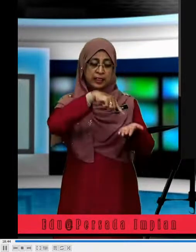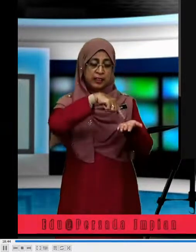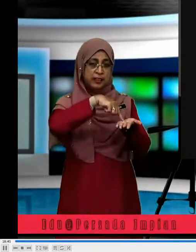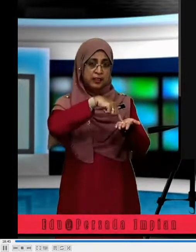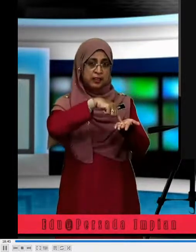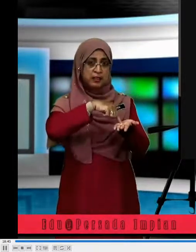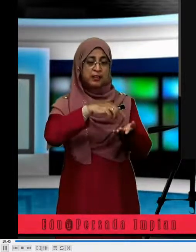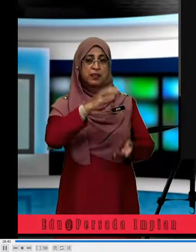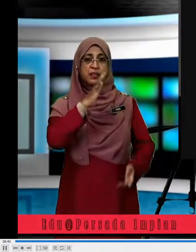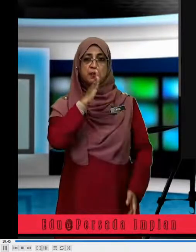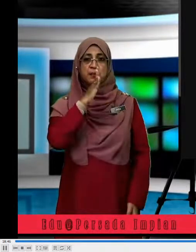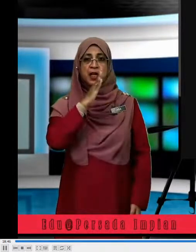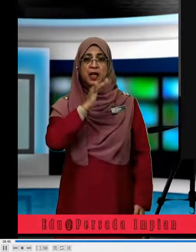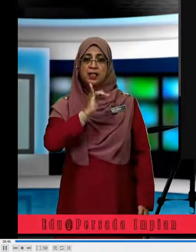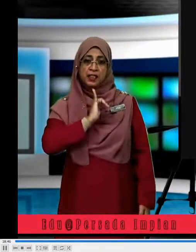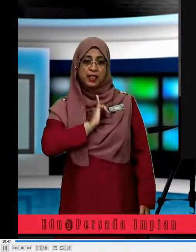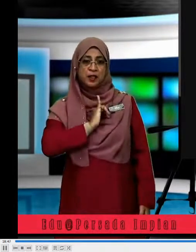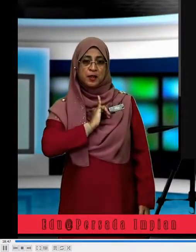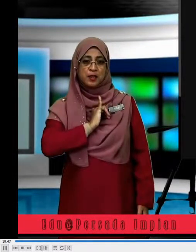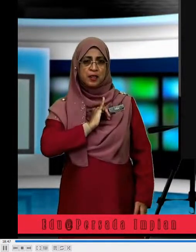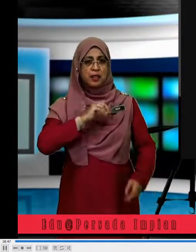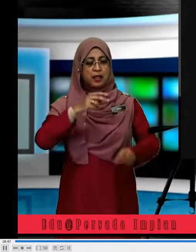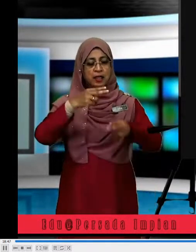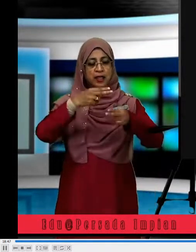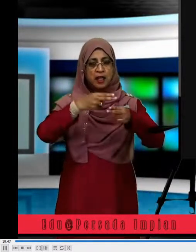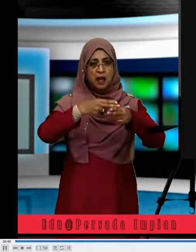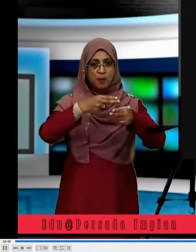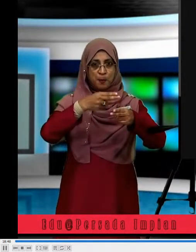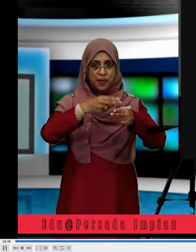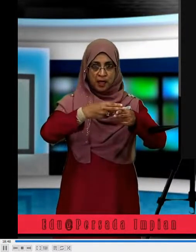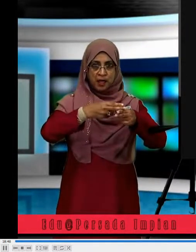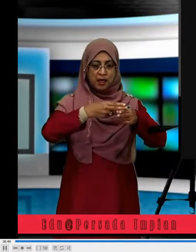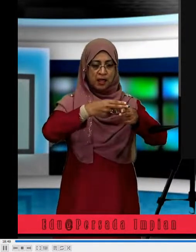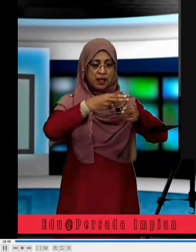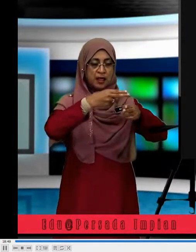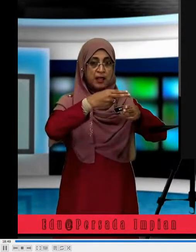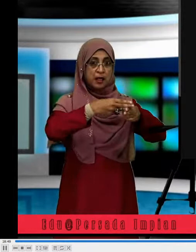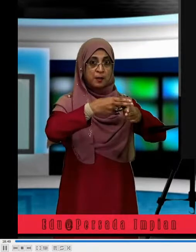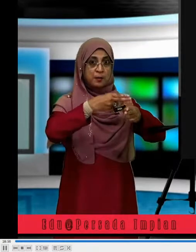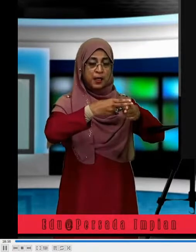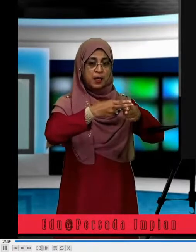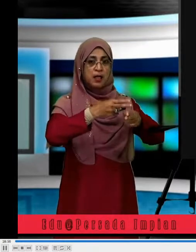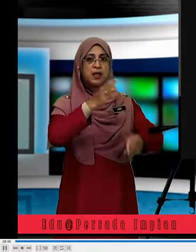ini lemak saya nama-nama